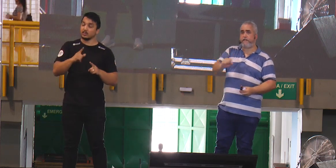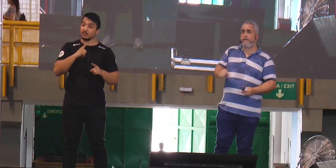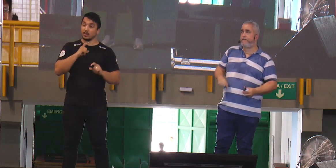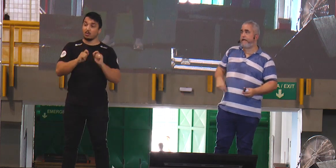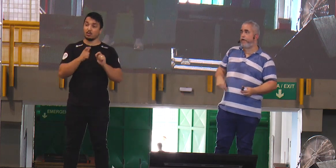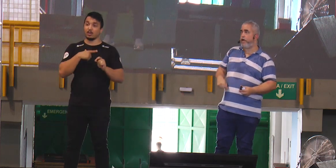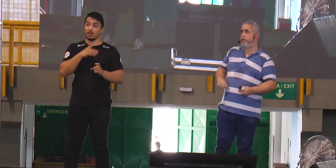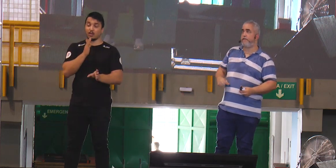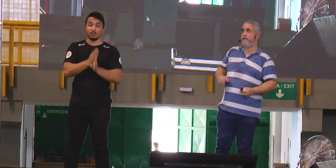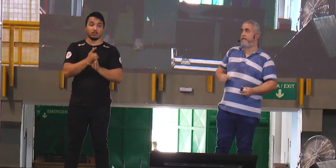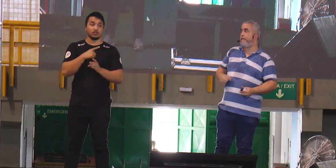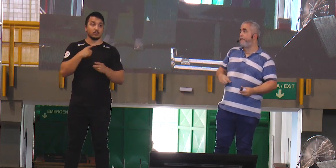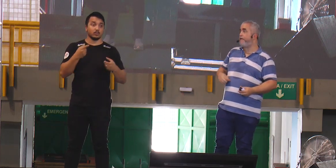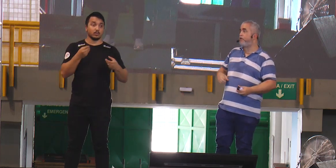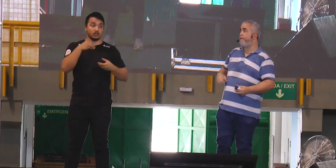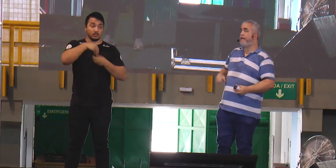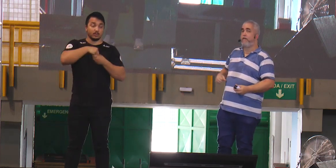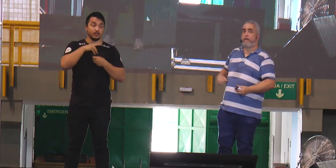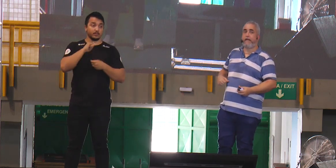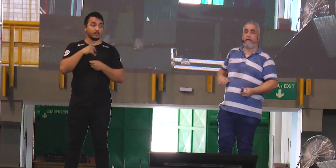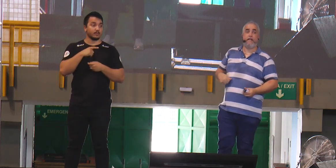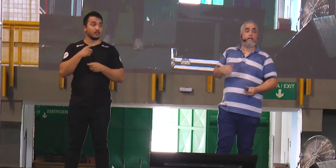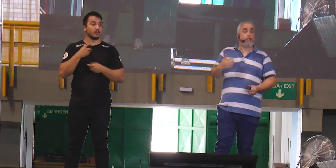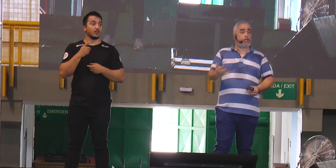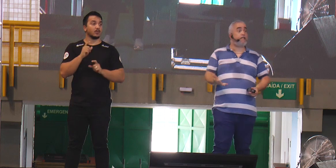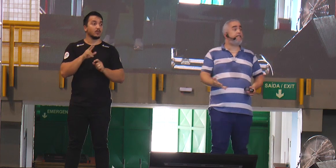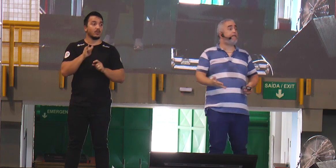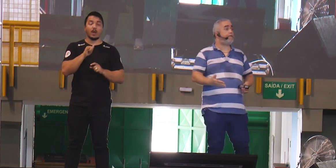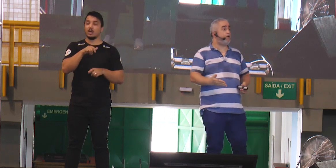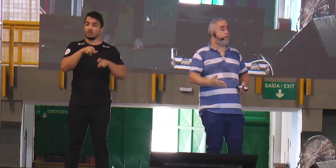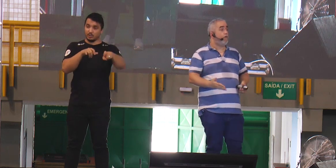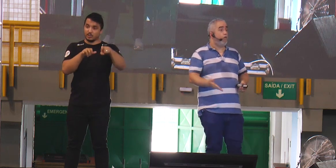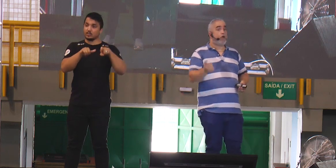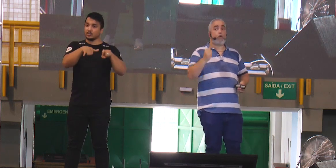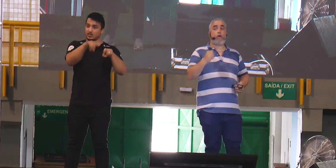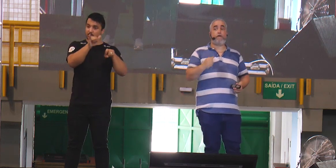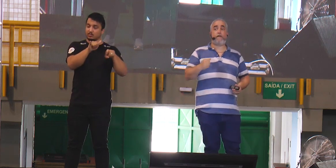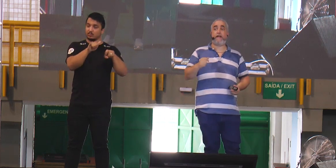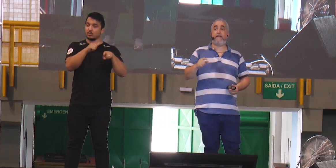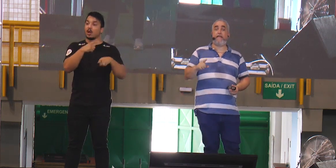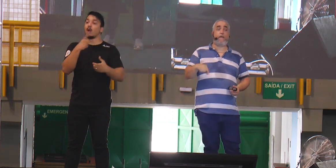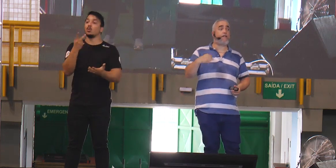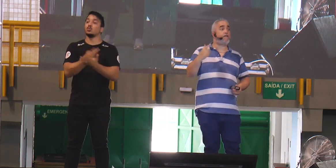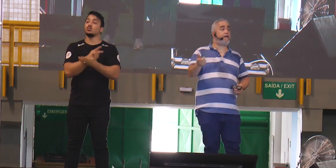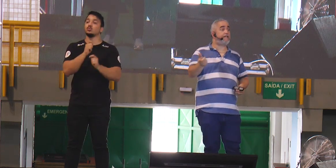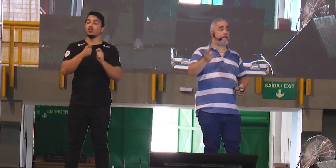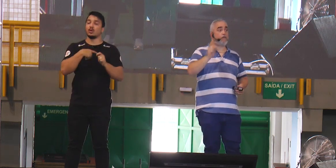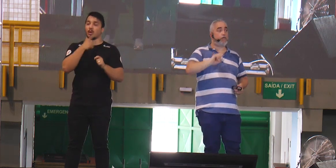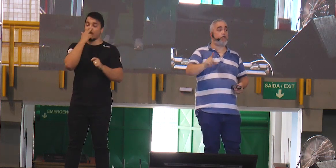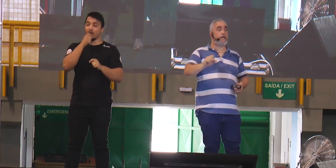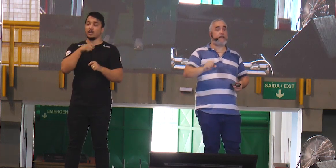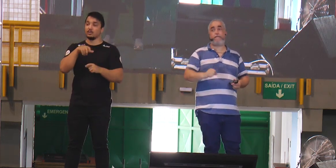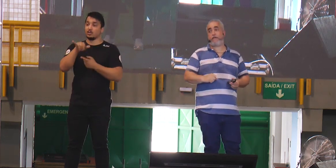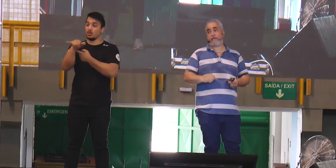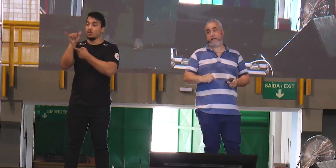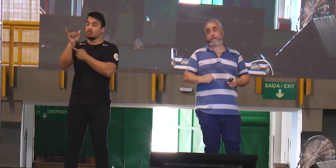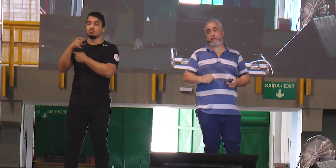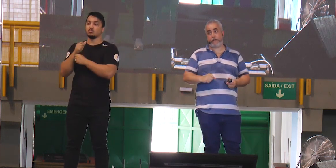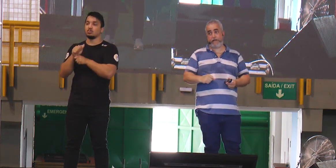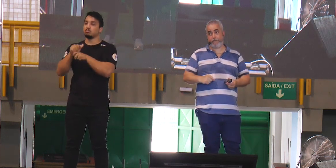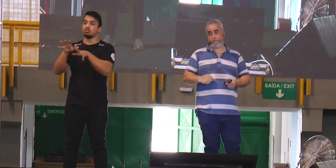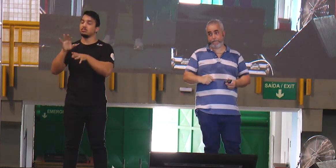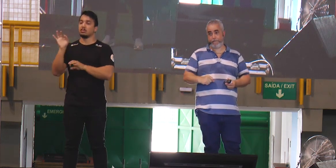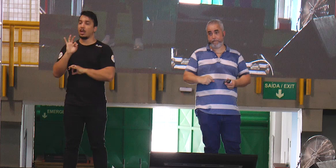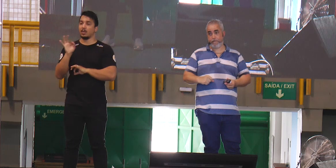quando vai fazer um exame de cariótipo, de repente descobre que ela é o quê? XY. O que ocorreu foi a não ativação do gene para o